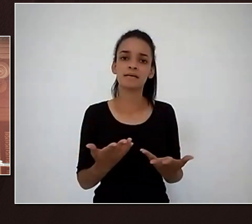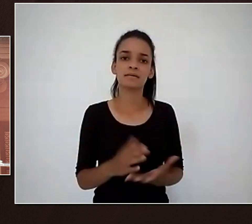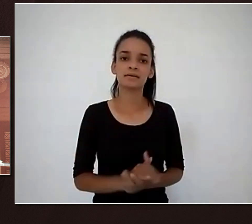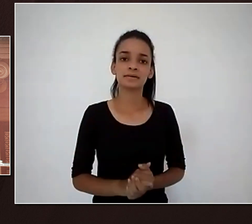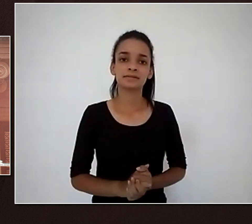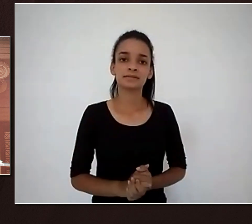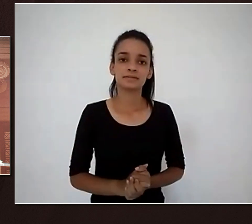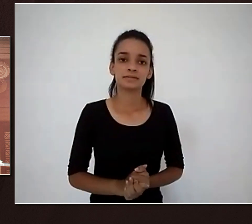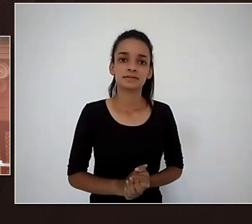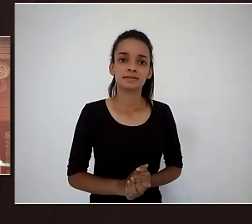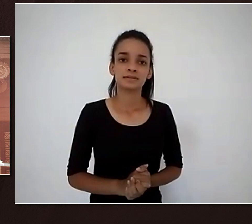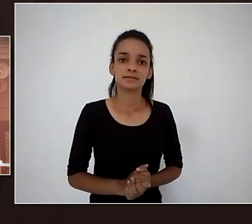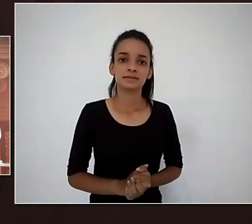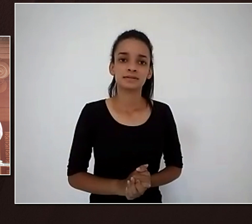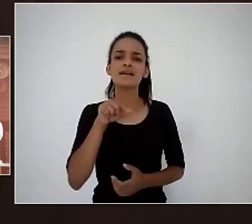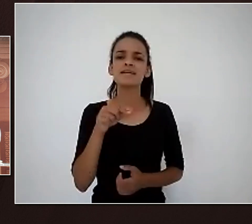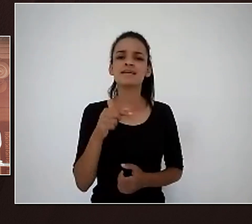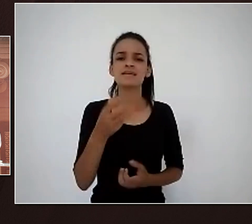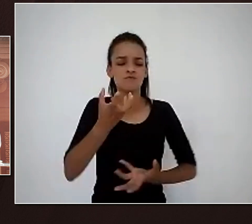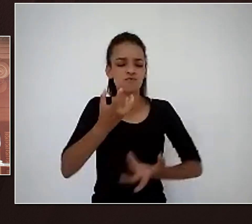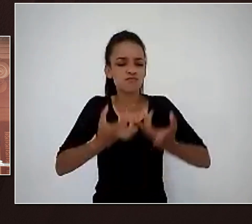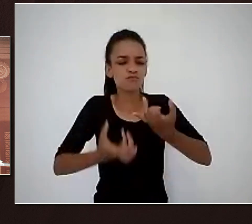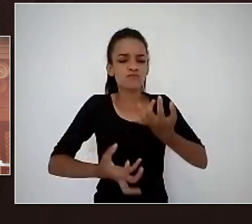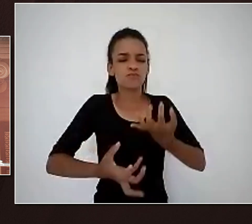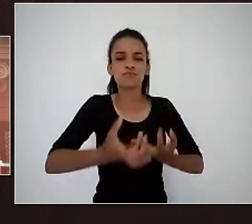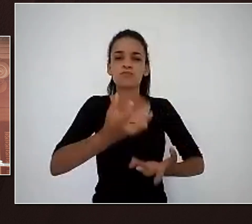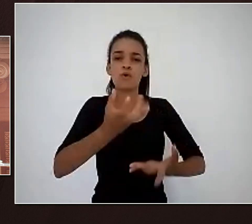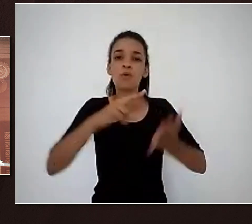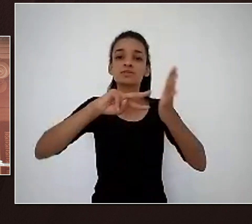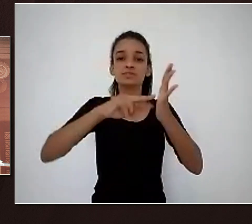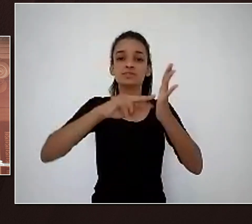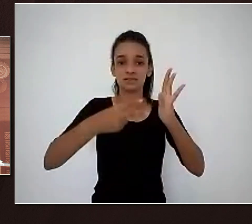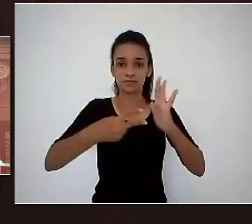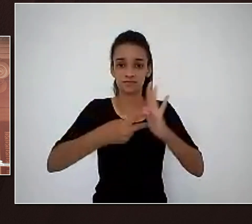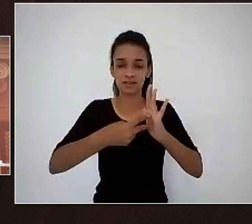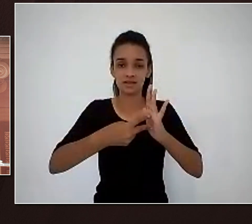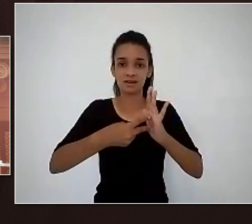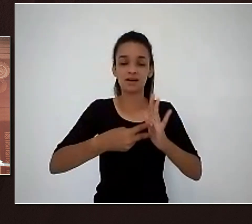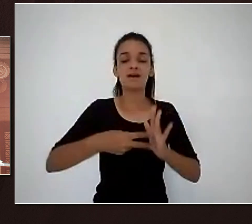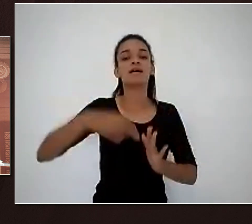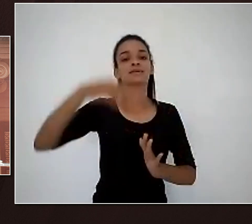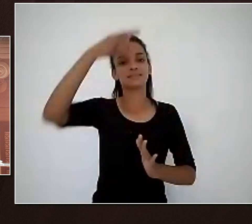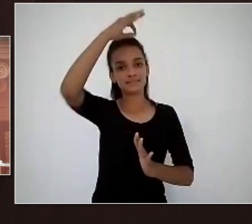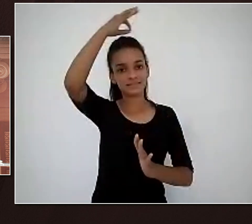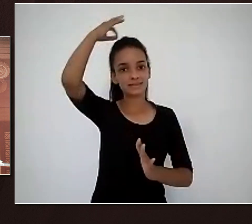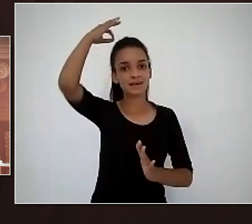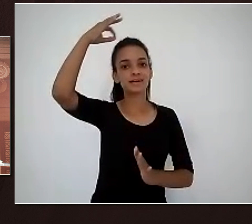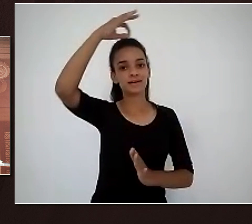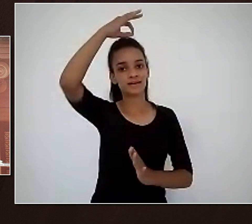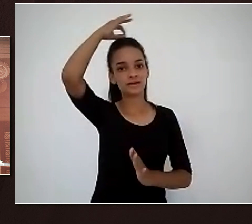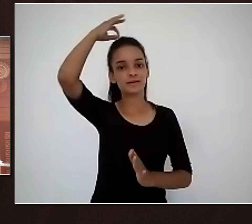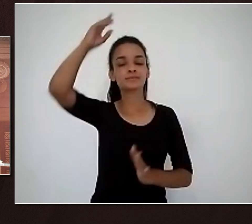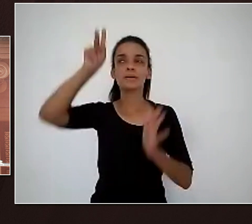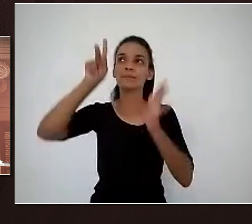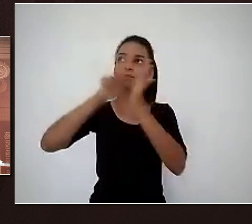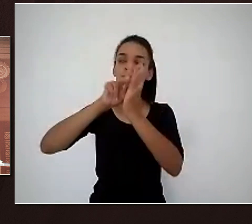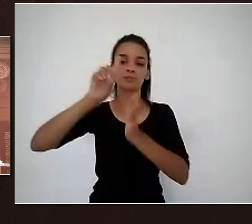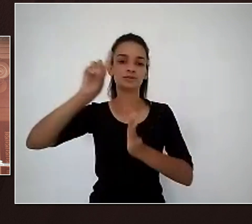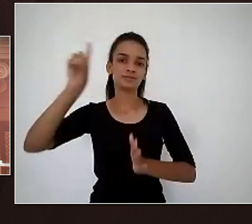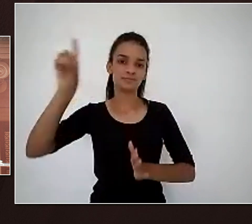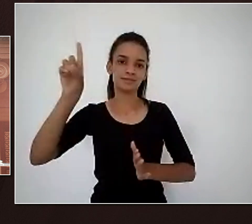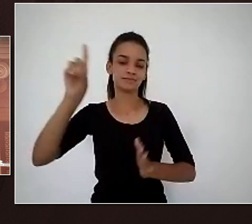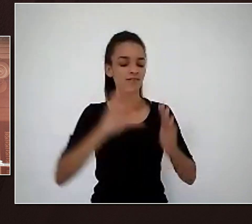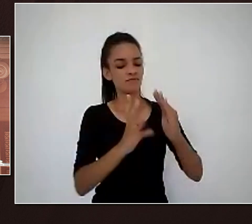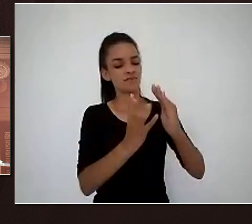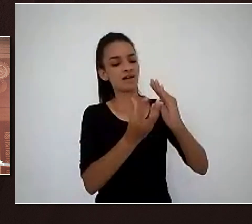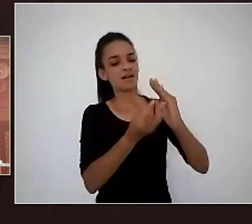tem no candelabro, ele é a santidade de Deus, significa a igreja é santa, tá? Tem